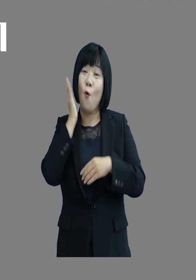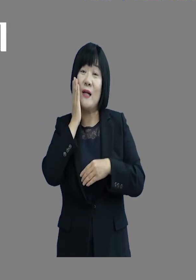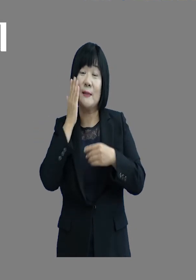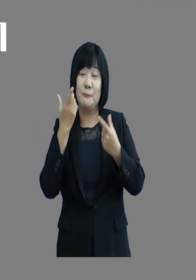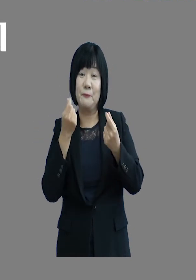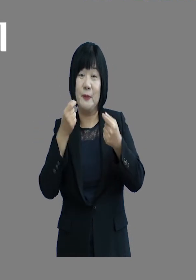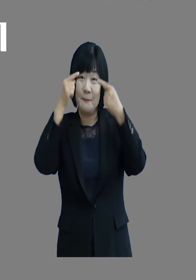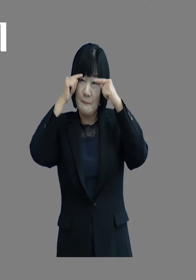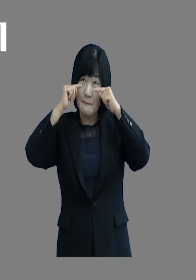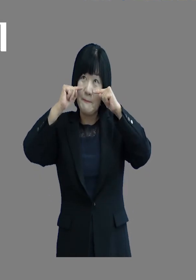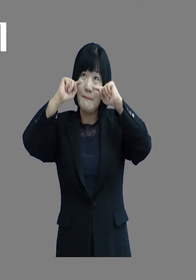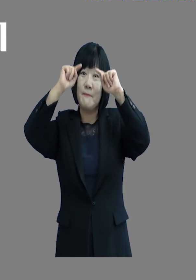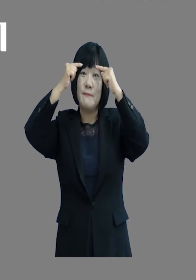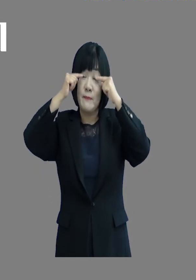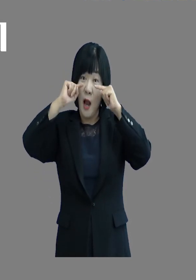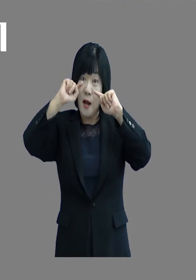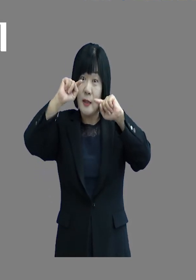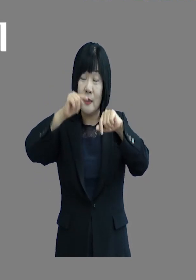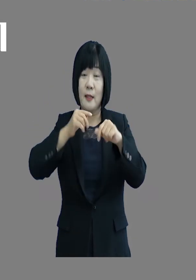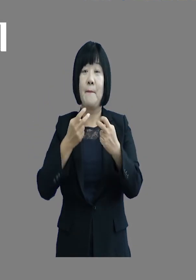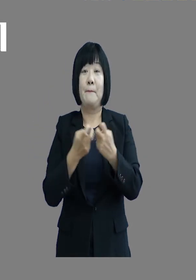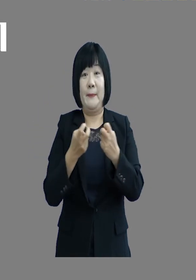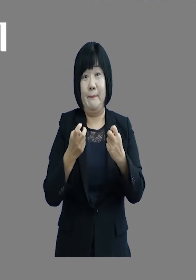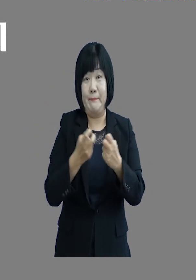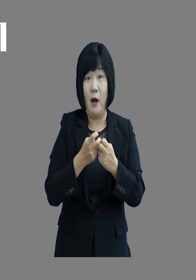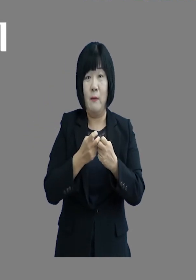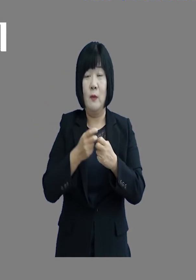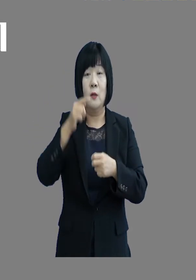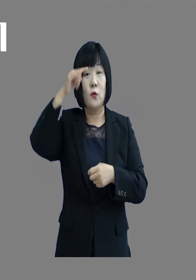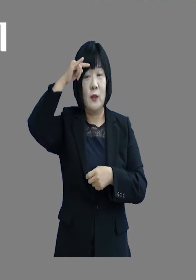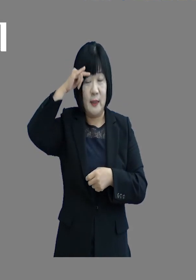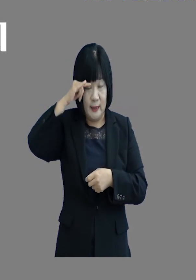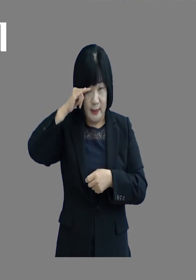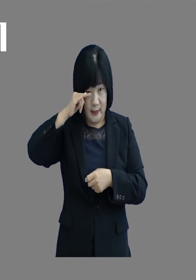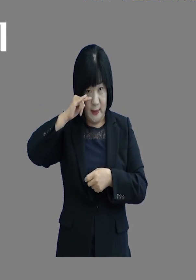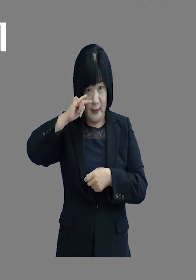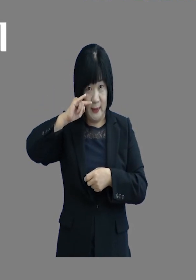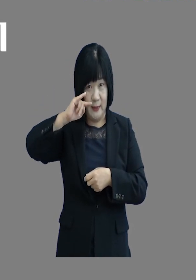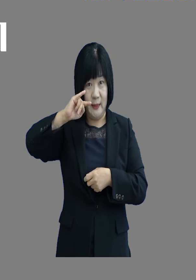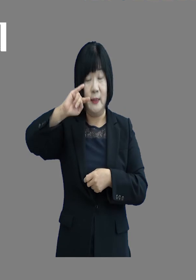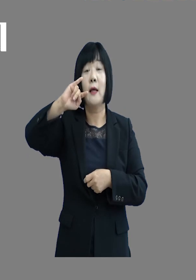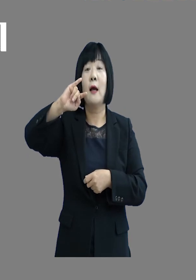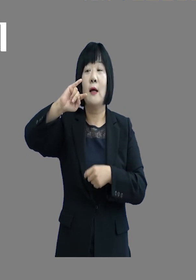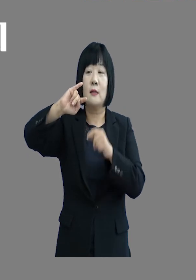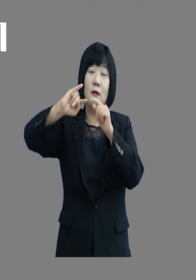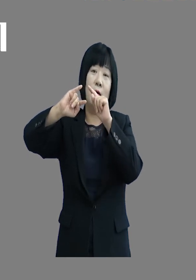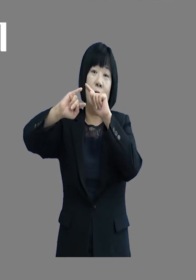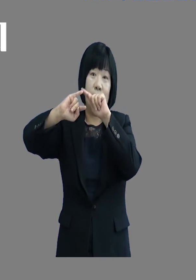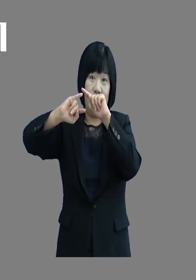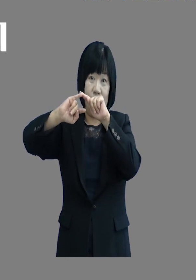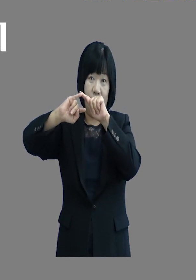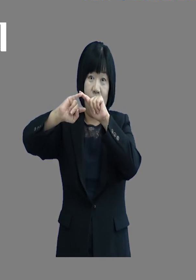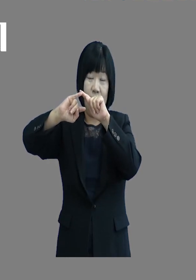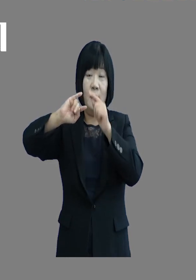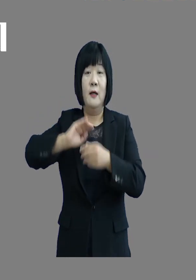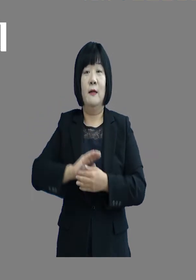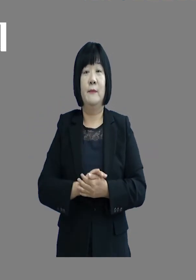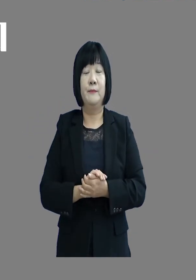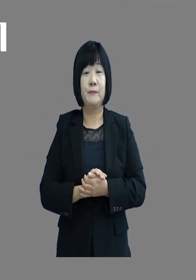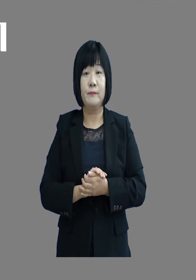이렇게 올리는 형태처럼 손가락을 길게 쭉 뻗어서 마스카라를 하듯이 이렇게 움직여줍니다.